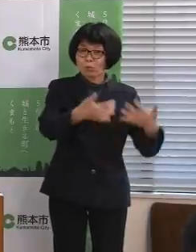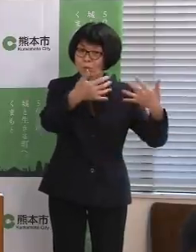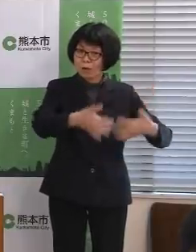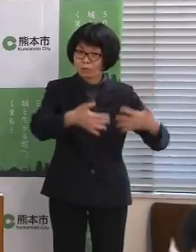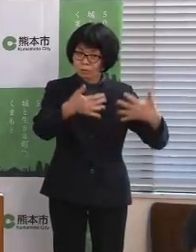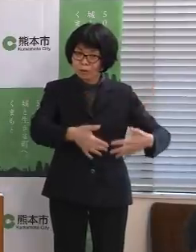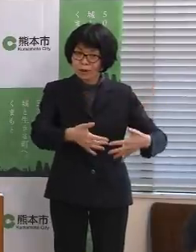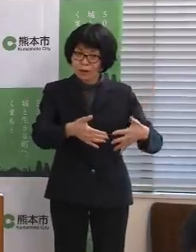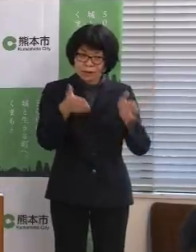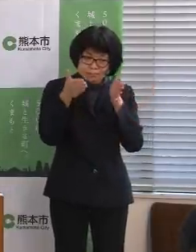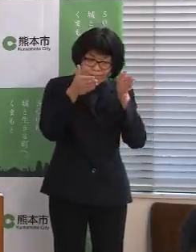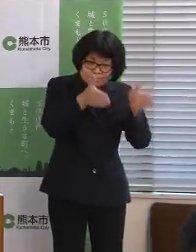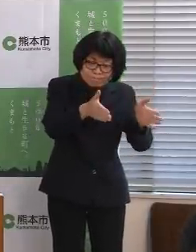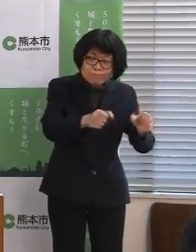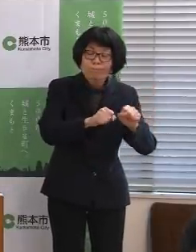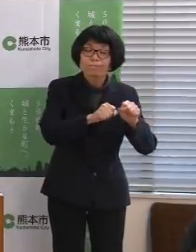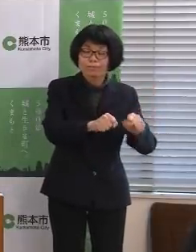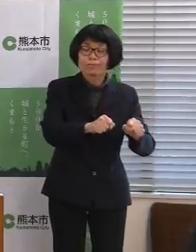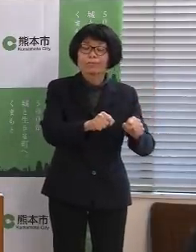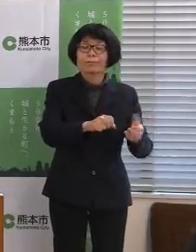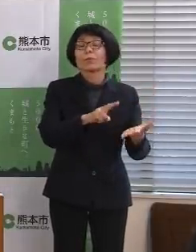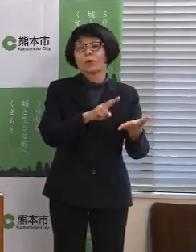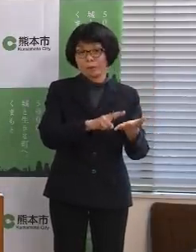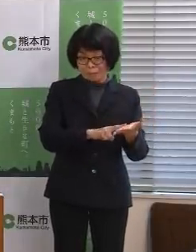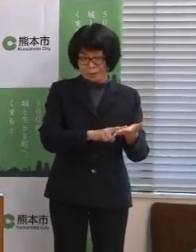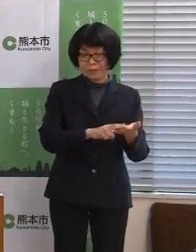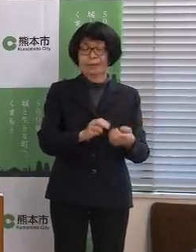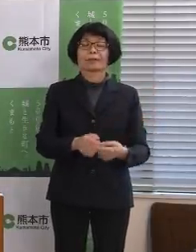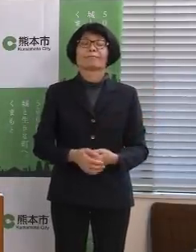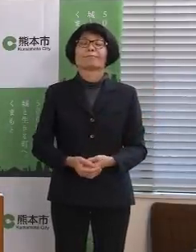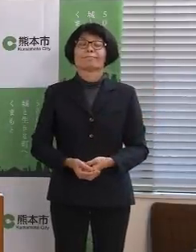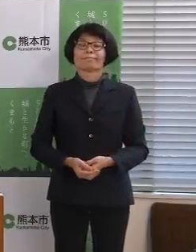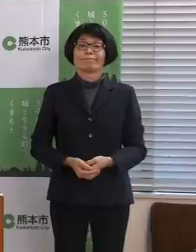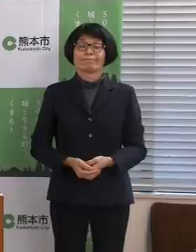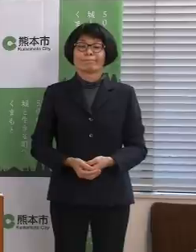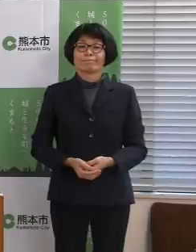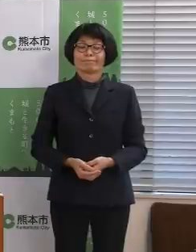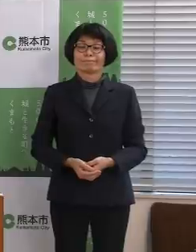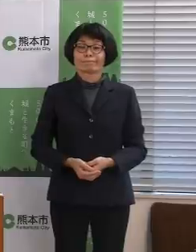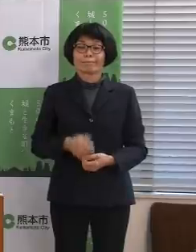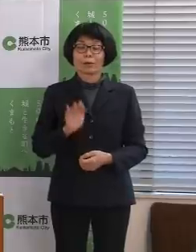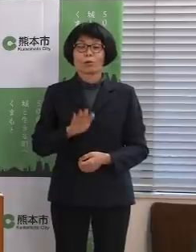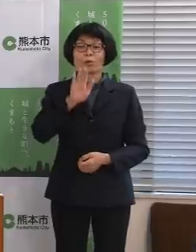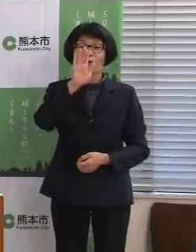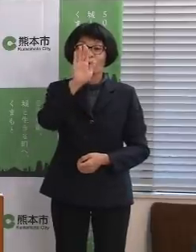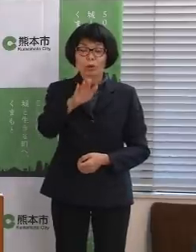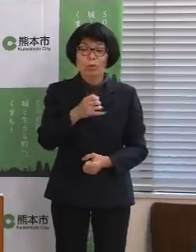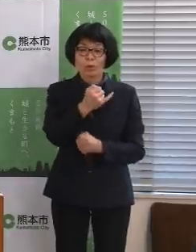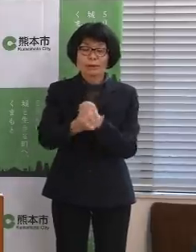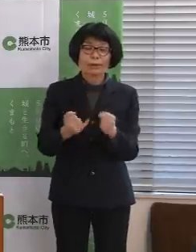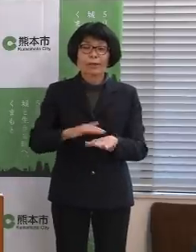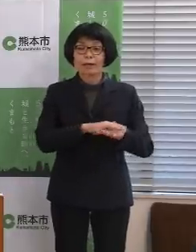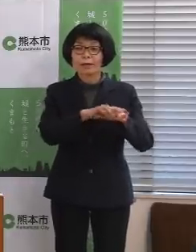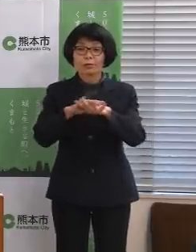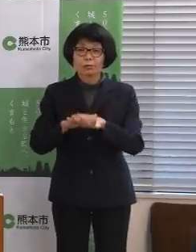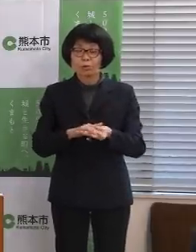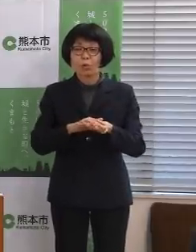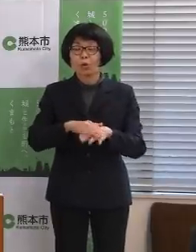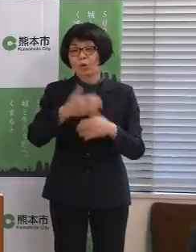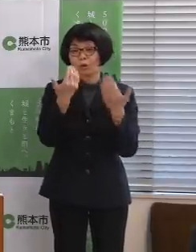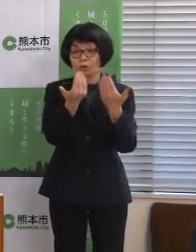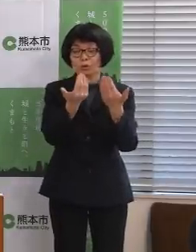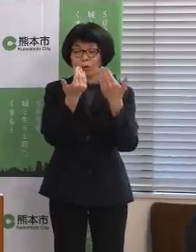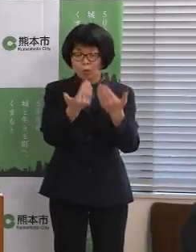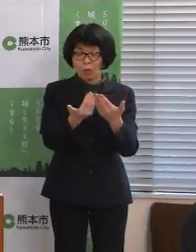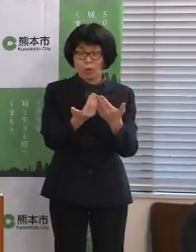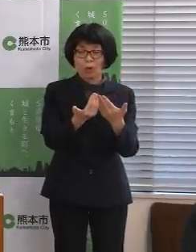に当てさせていただくということにしたいというふうに考えております。今後ともオンライン授業のさらなる充実など休校期